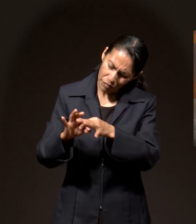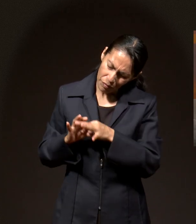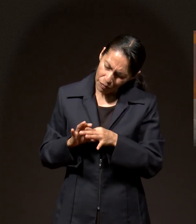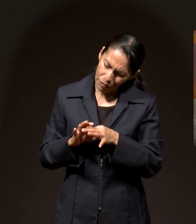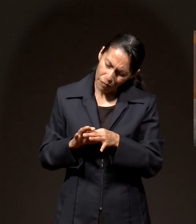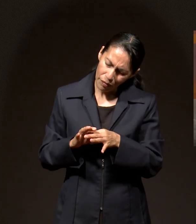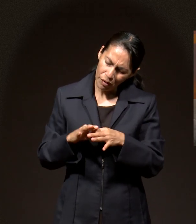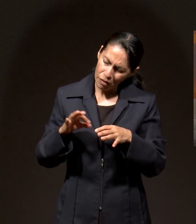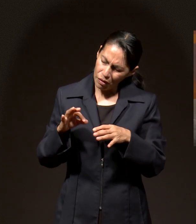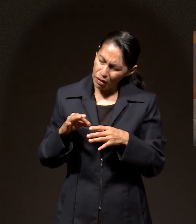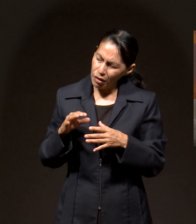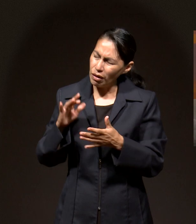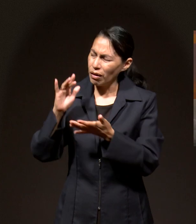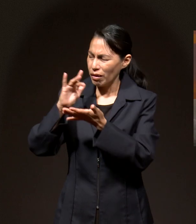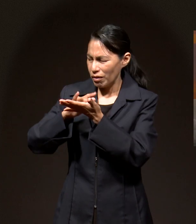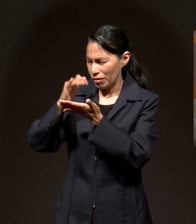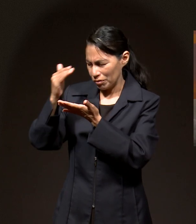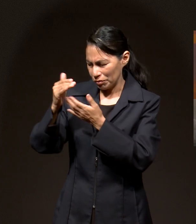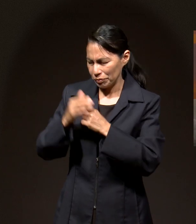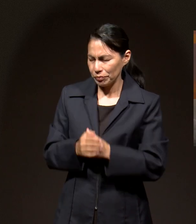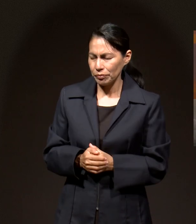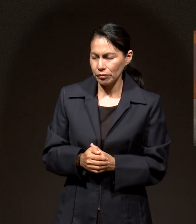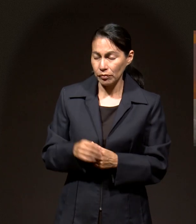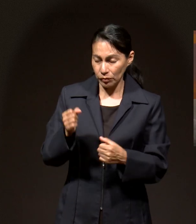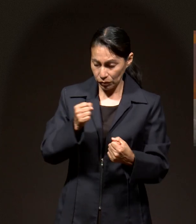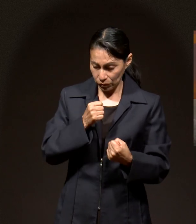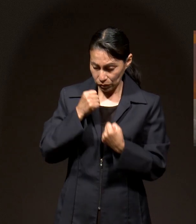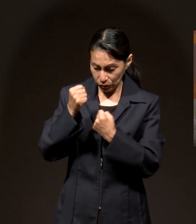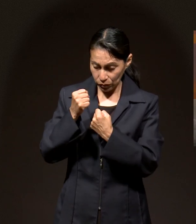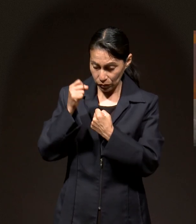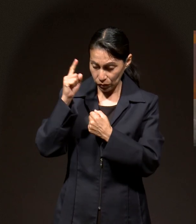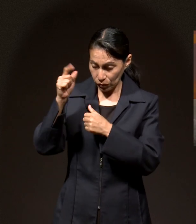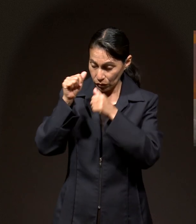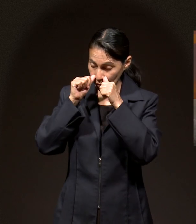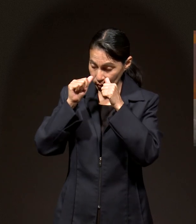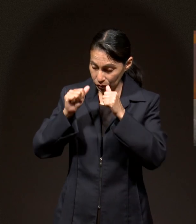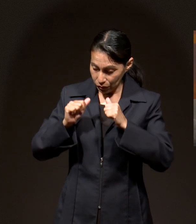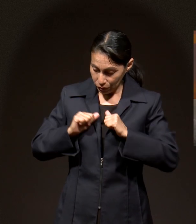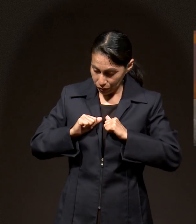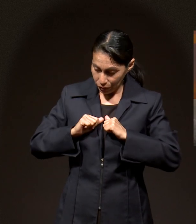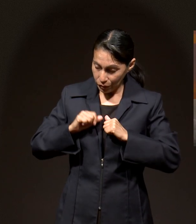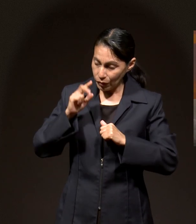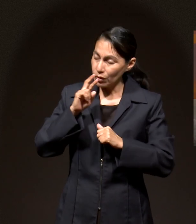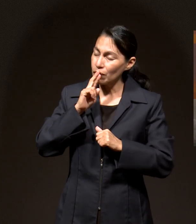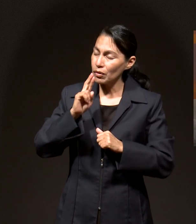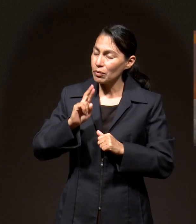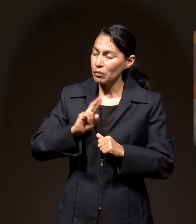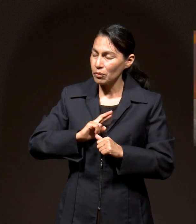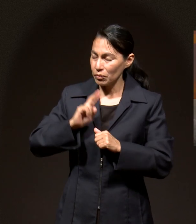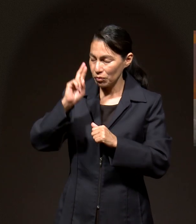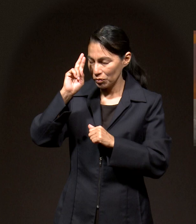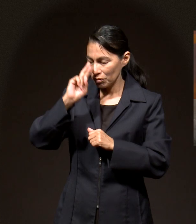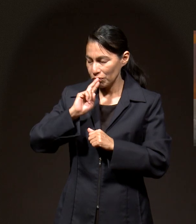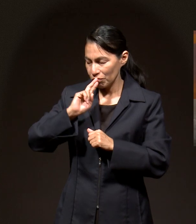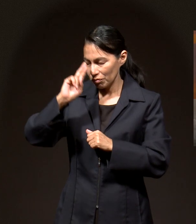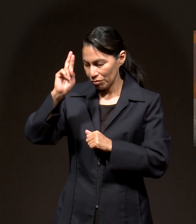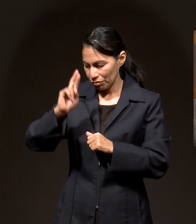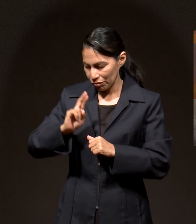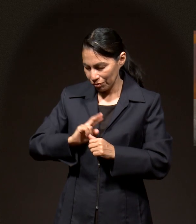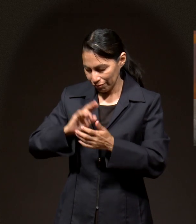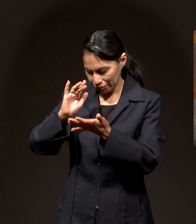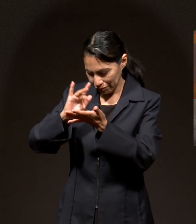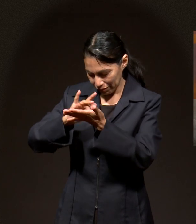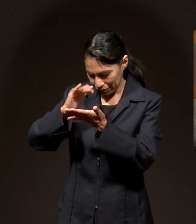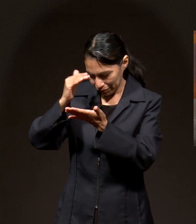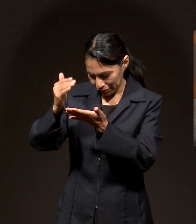juntos. Gracias otra vez, porque estamos seguros de que nos escuchas. Y gracias también porque sabemos que nos vas a responder. Amén. En